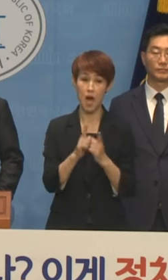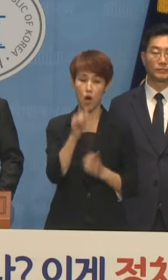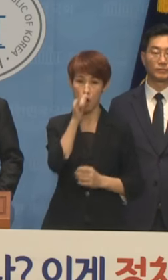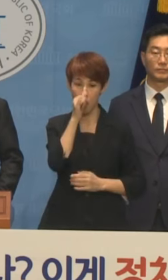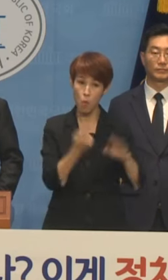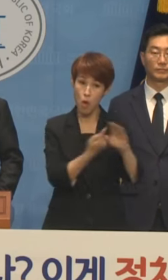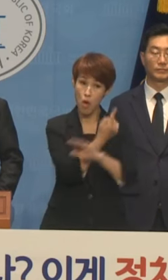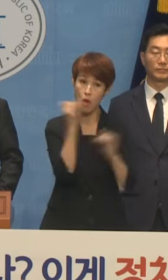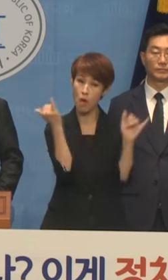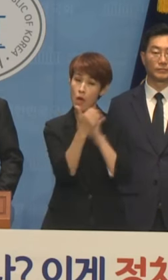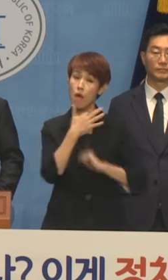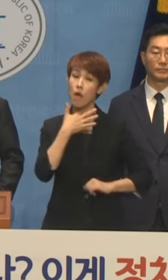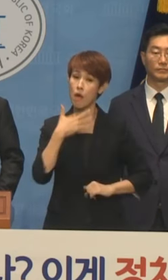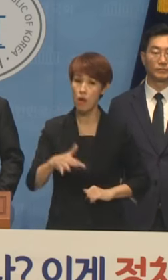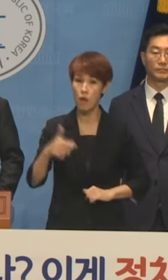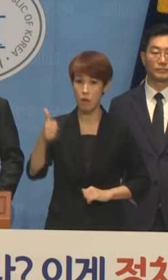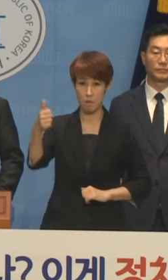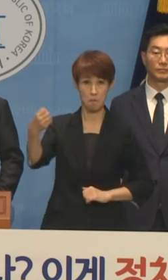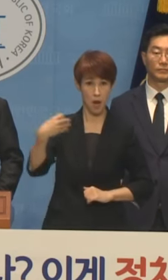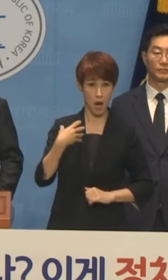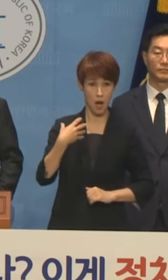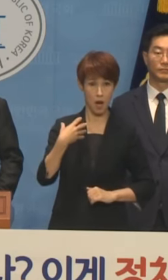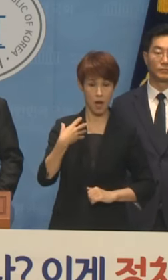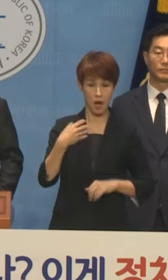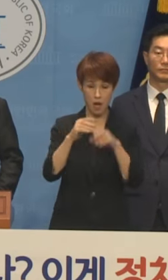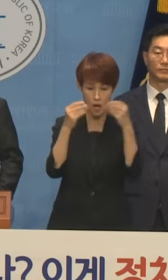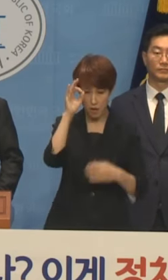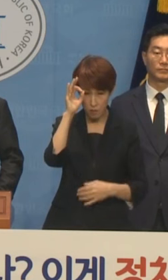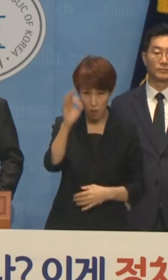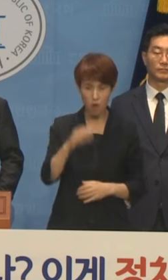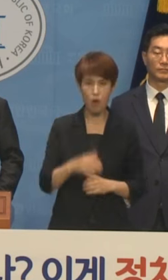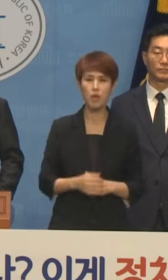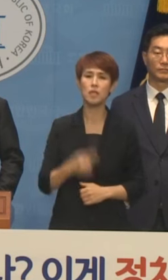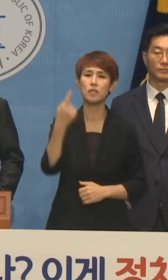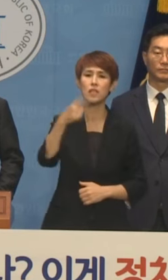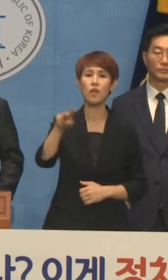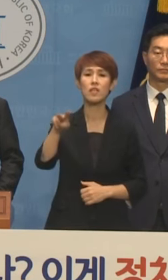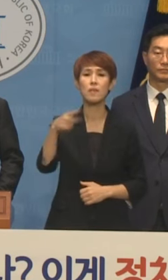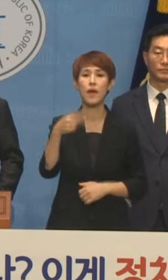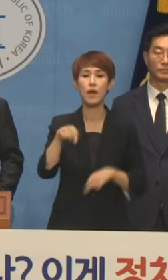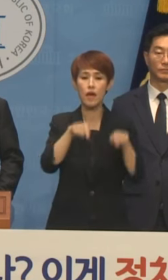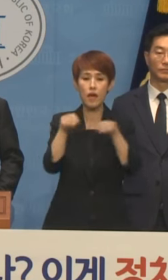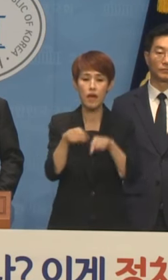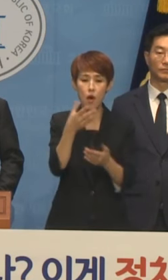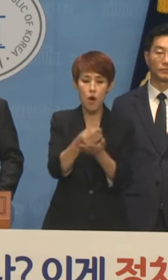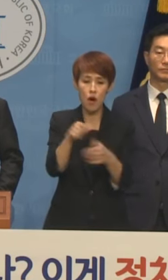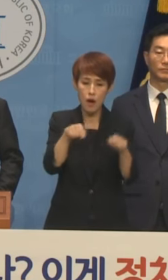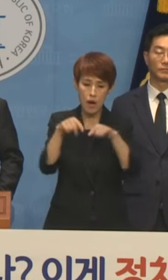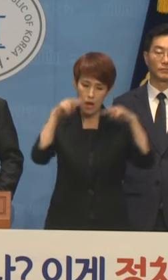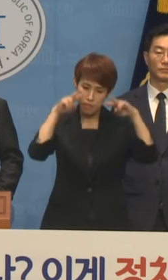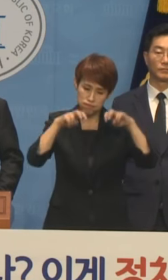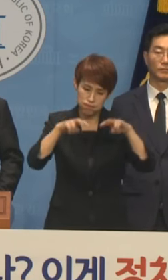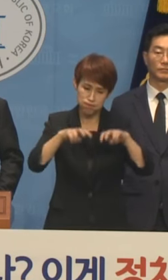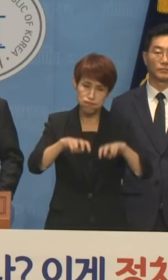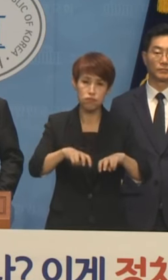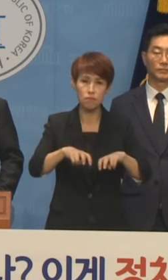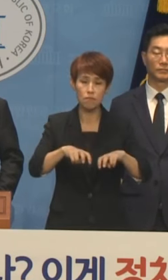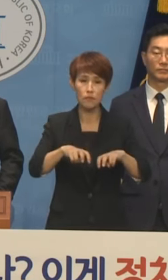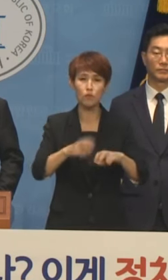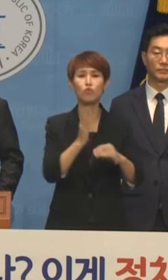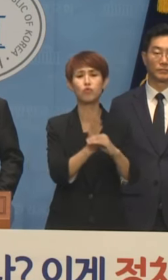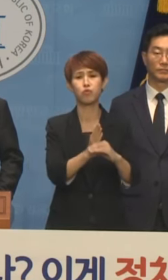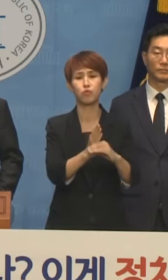없다라고 해명을 했습니다. 이것도 역시 저희가 1200개 녹취 파일들을 아직까지 다 분석은